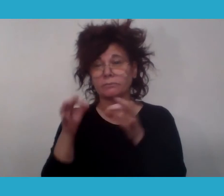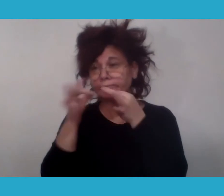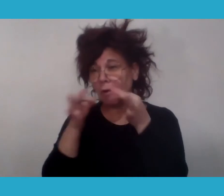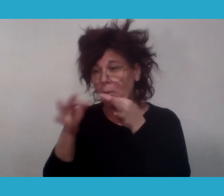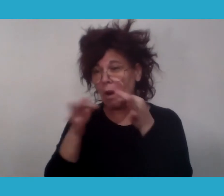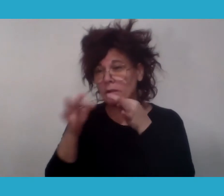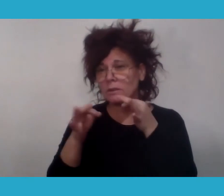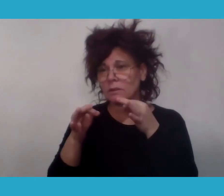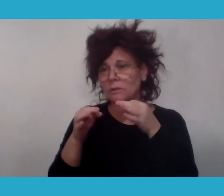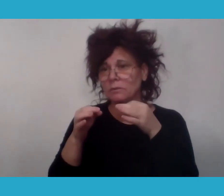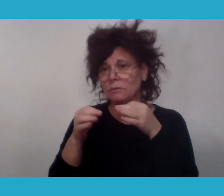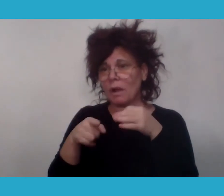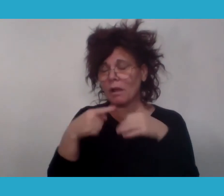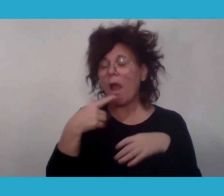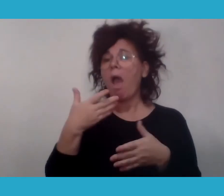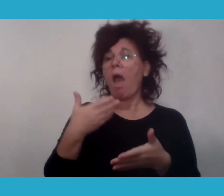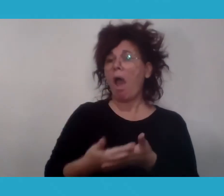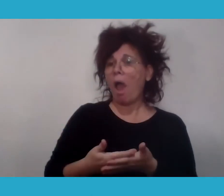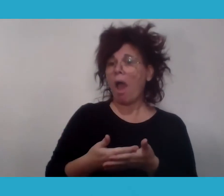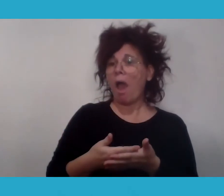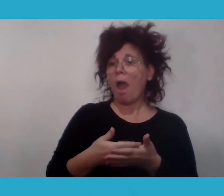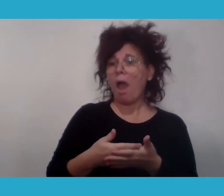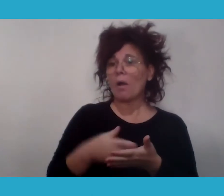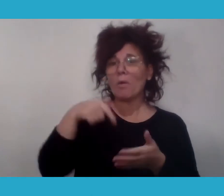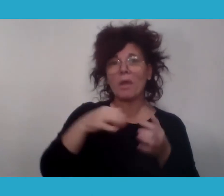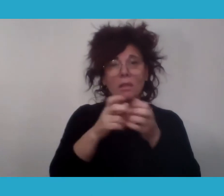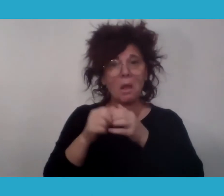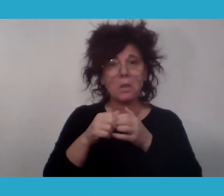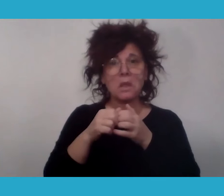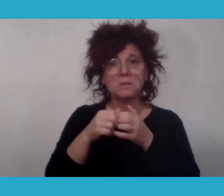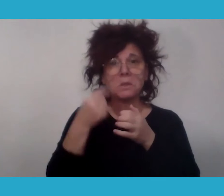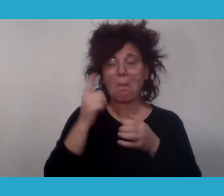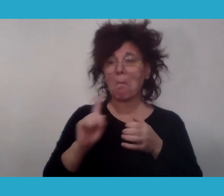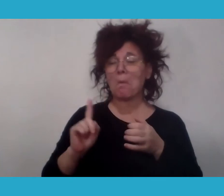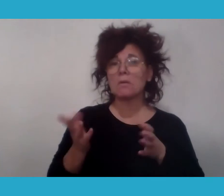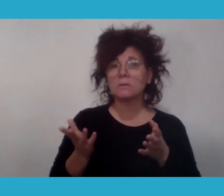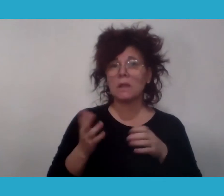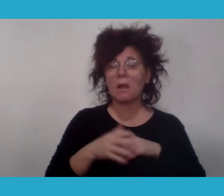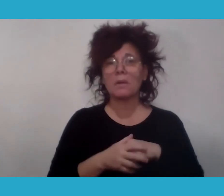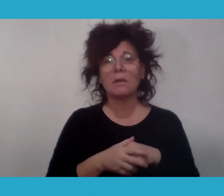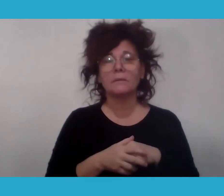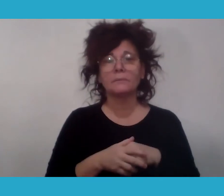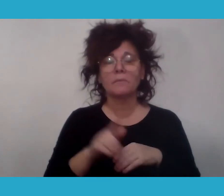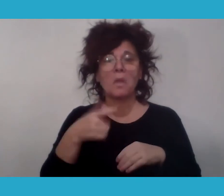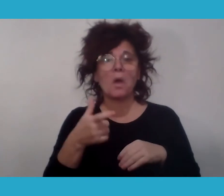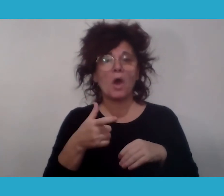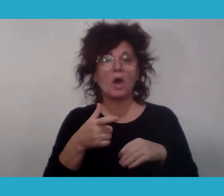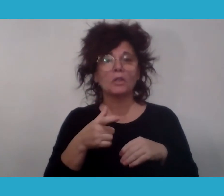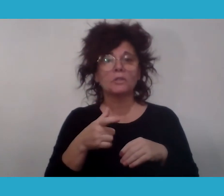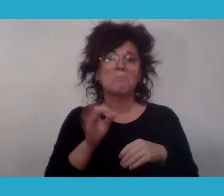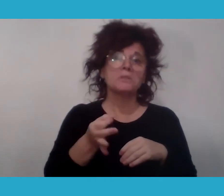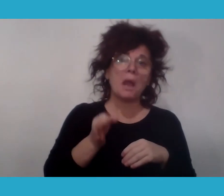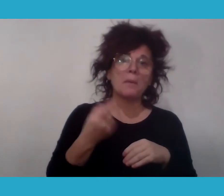se le ha brindado a los ciudadanos de información de esta audiencia. Otros, sabiendo, no han podido participar por no acceder a Internet